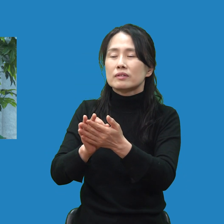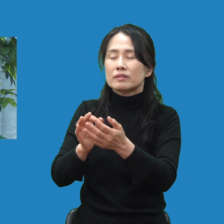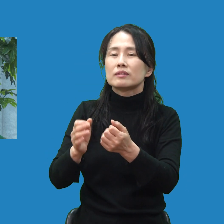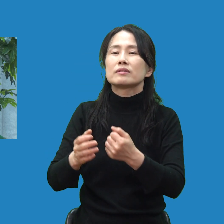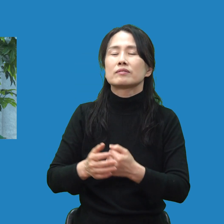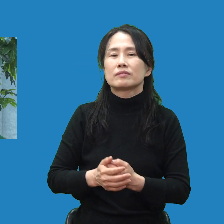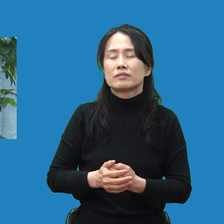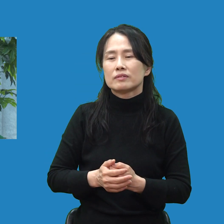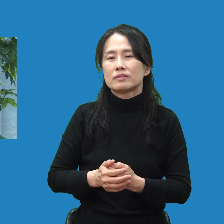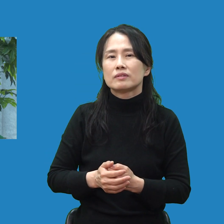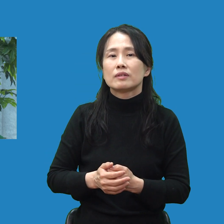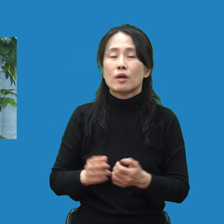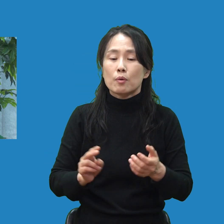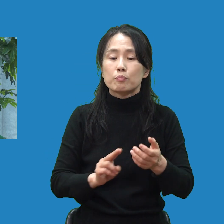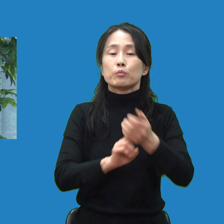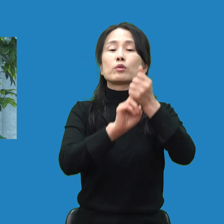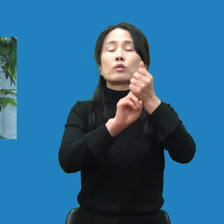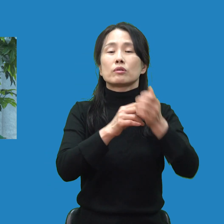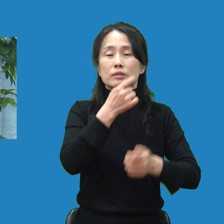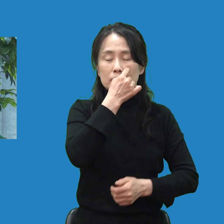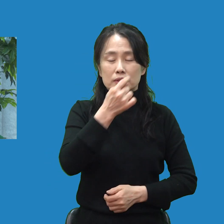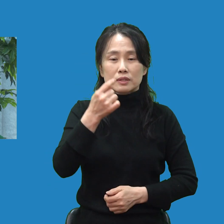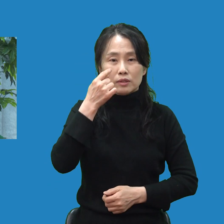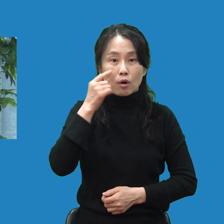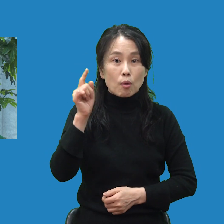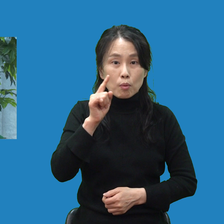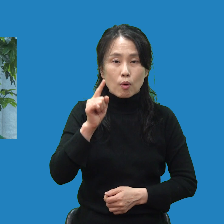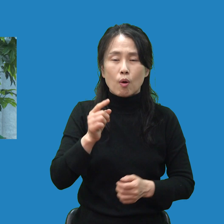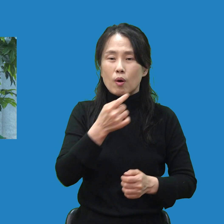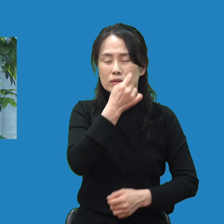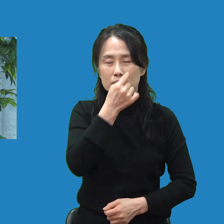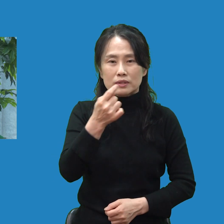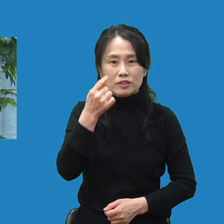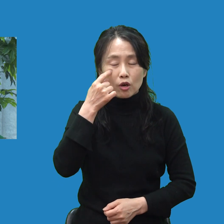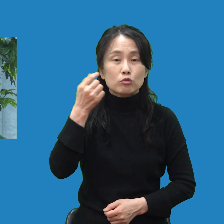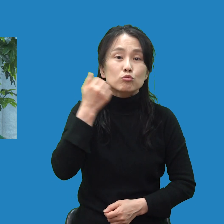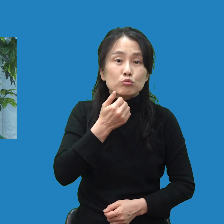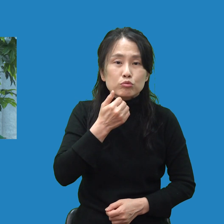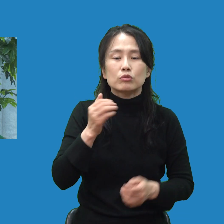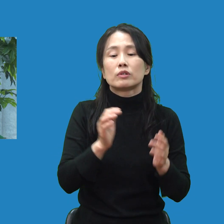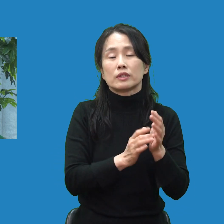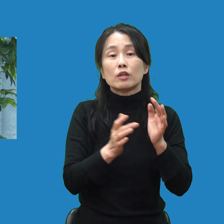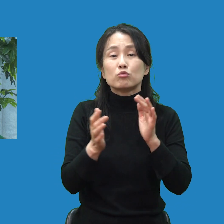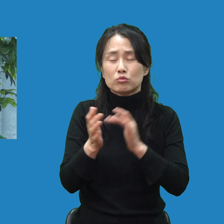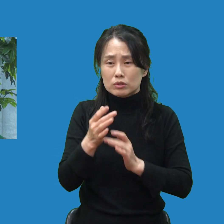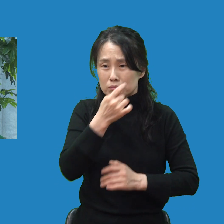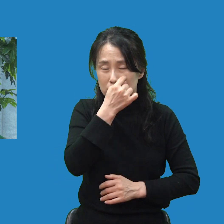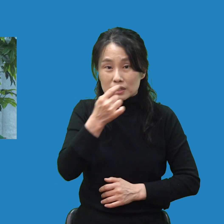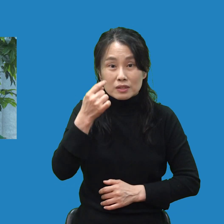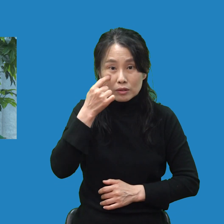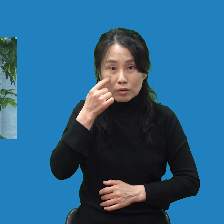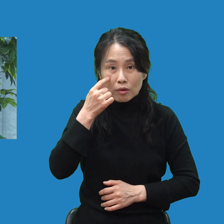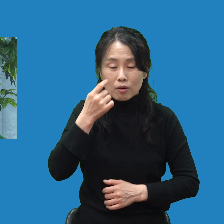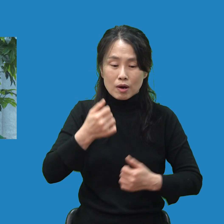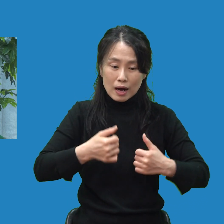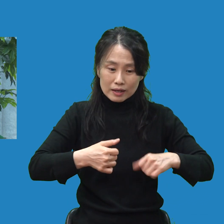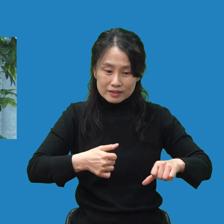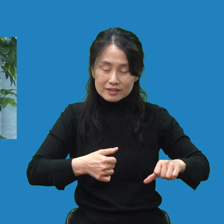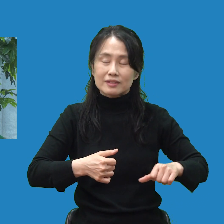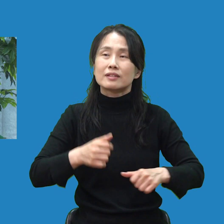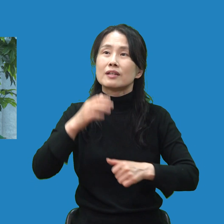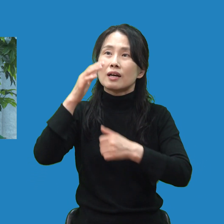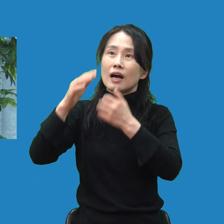여러분, 표적 중에 표적은 무엇입니까? 예수님이 표적이에요. 아들이신